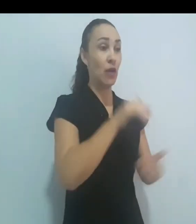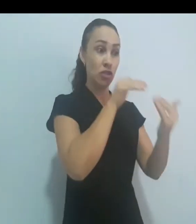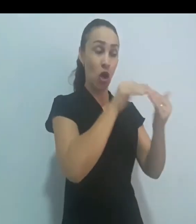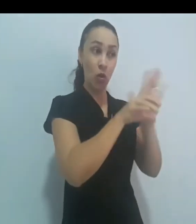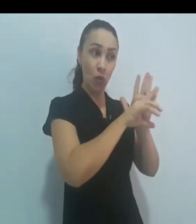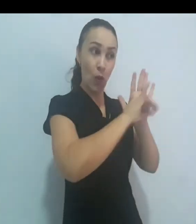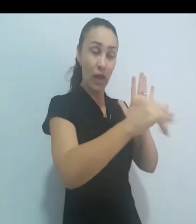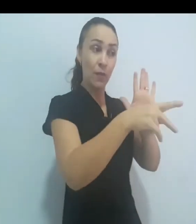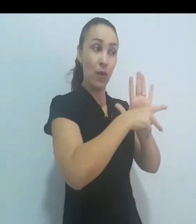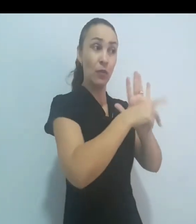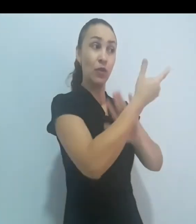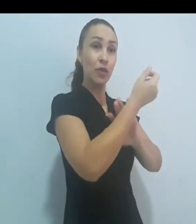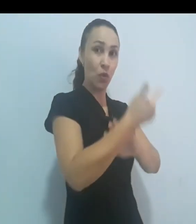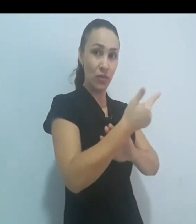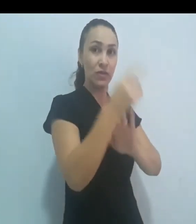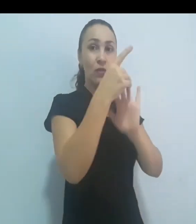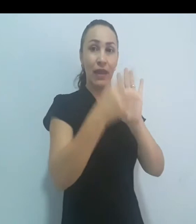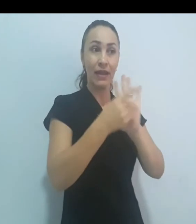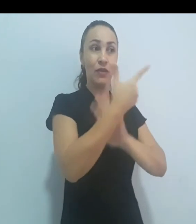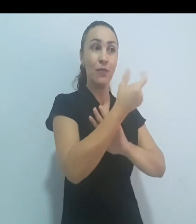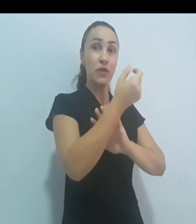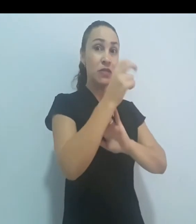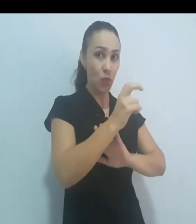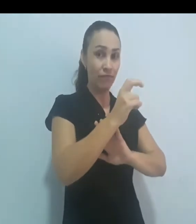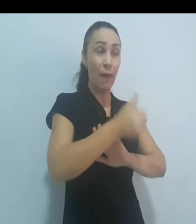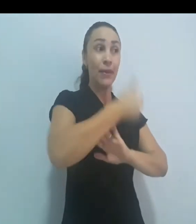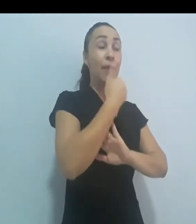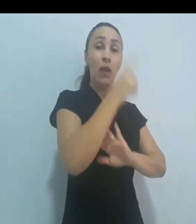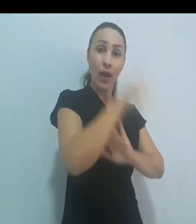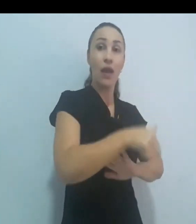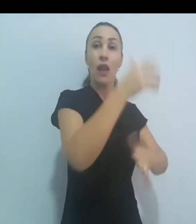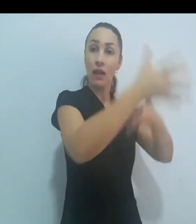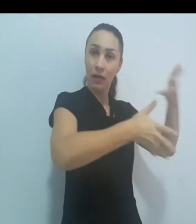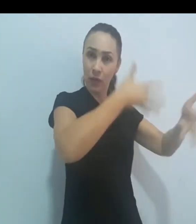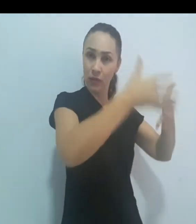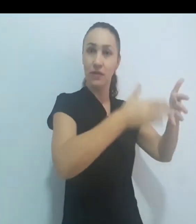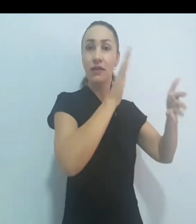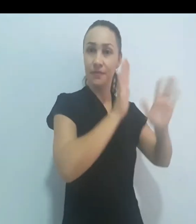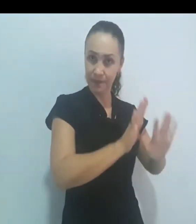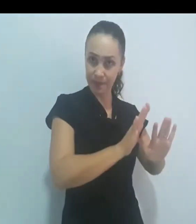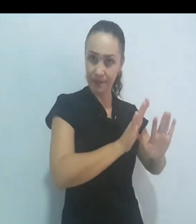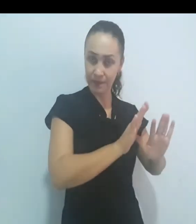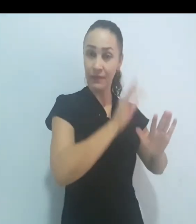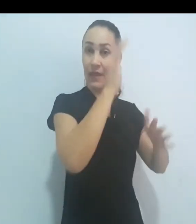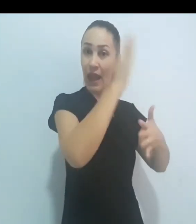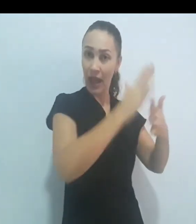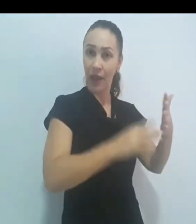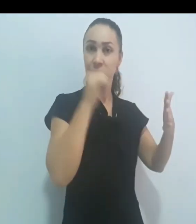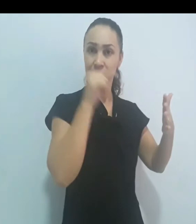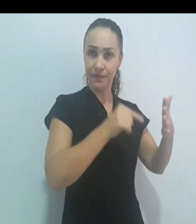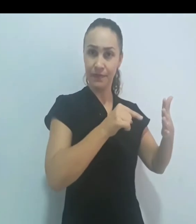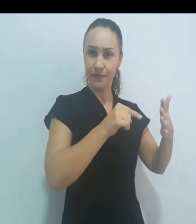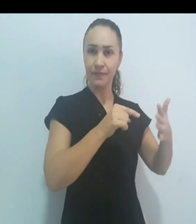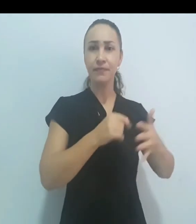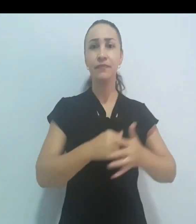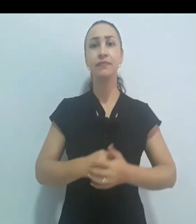língua, de acordo com a lei de 2002 e o decreto de 2005, a primeira língua é a língua de sinais, né? Então é